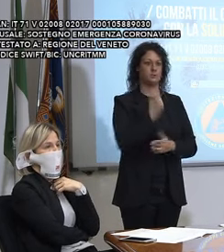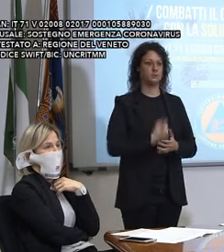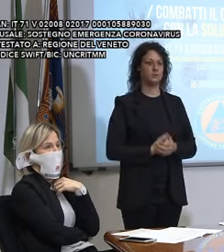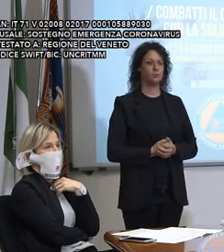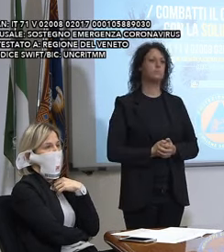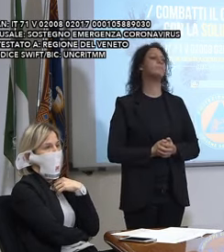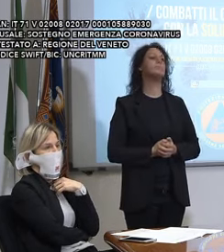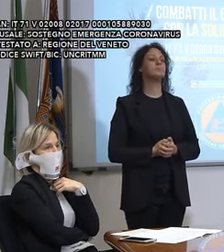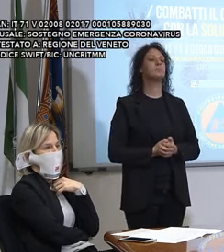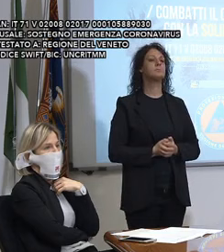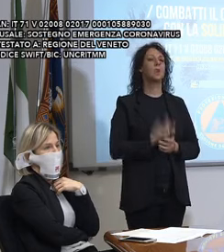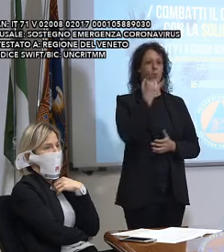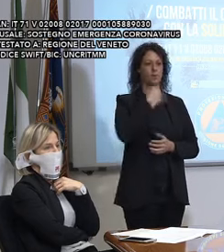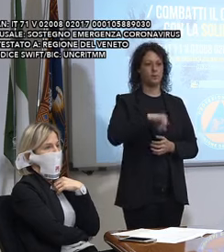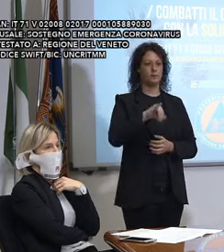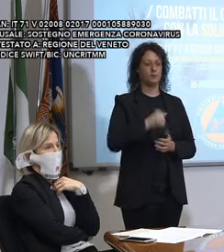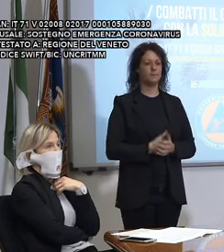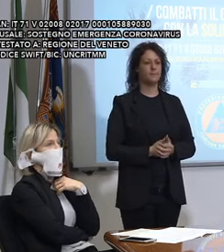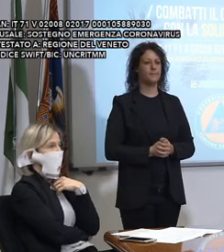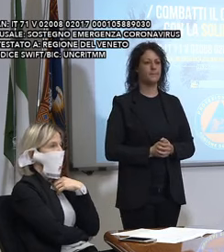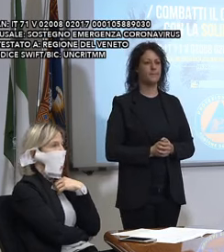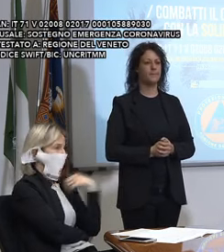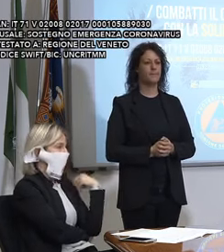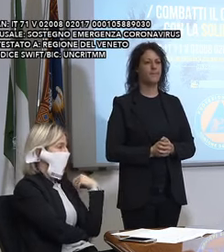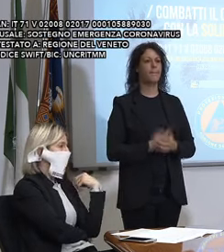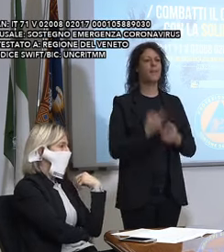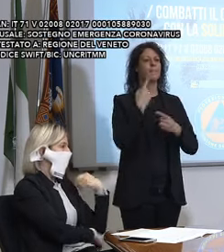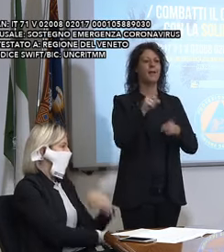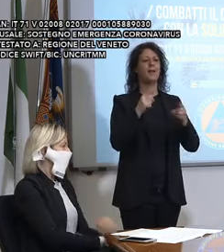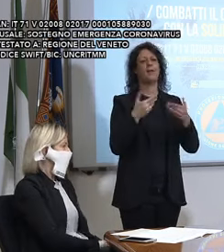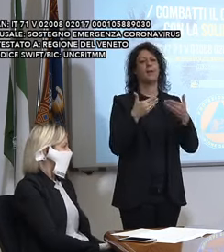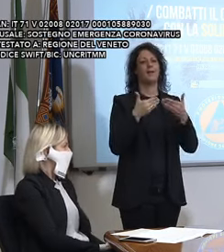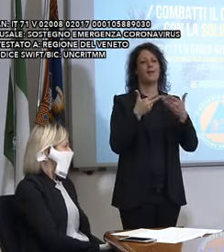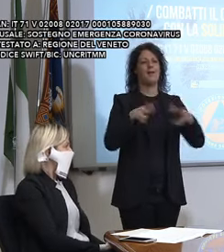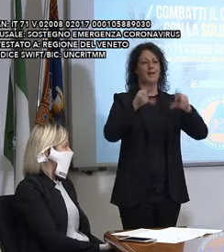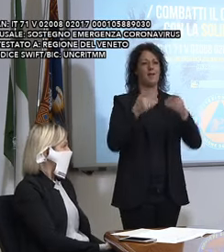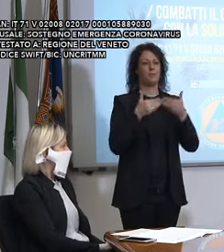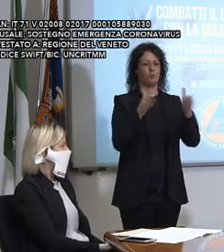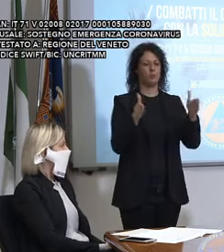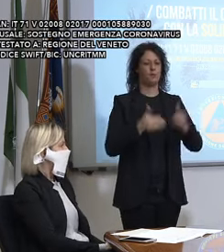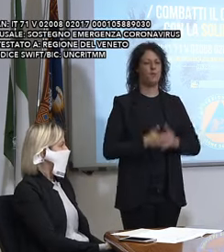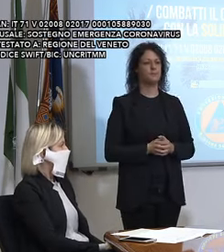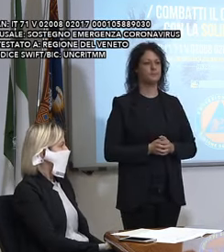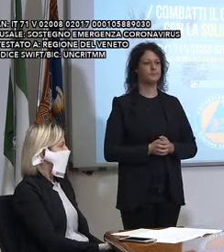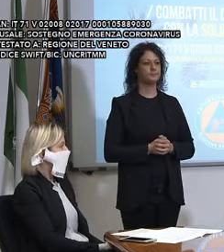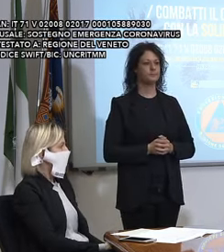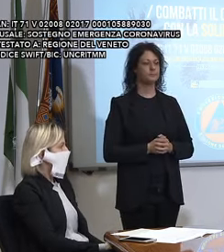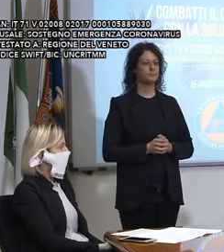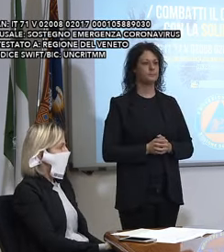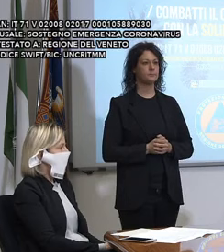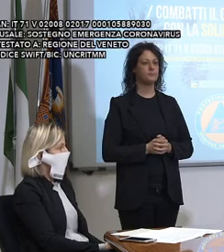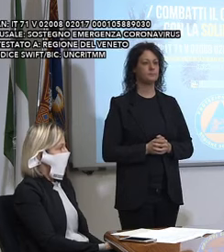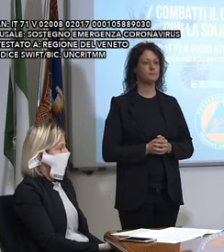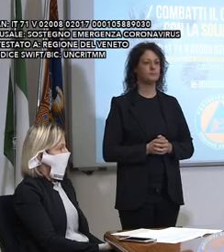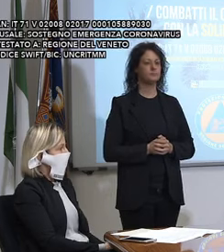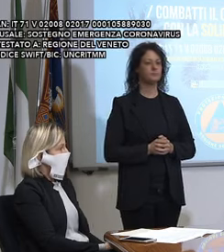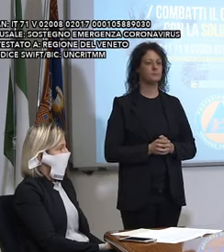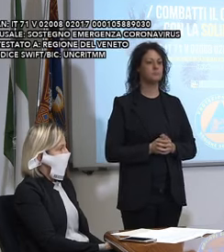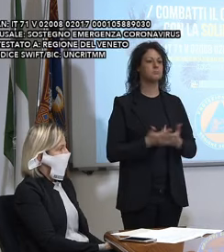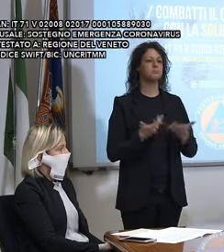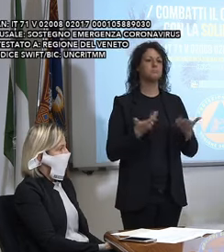mi zittisco, la partita della riapertura. Allora, al momento non c'è